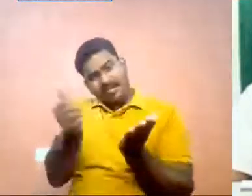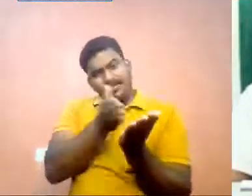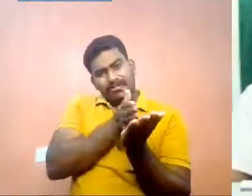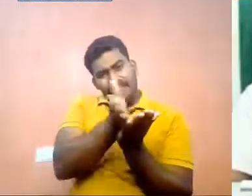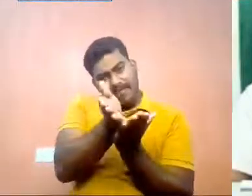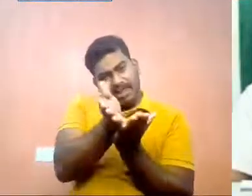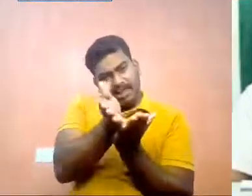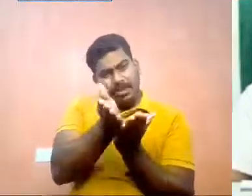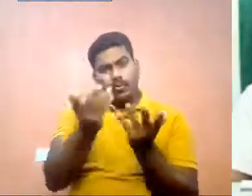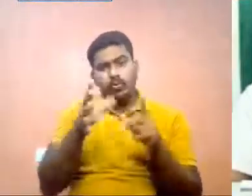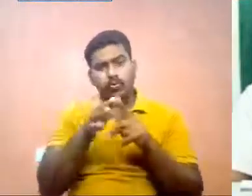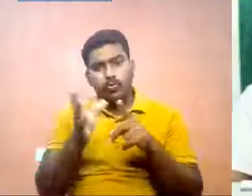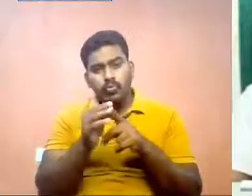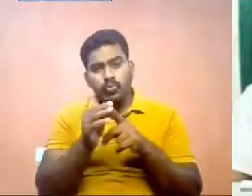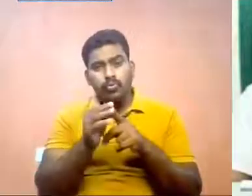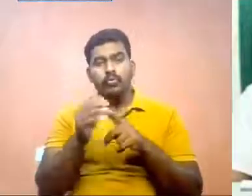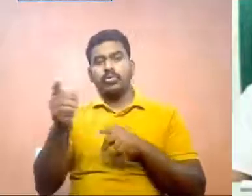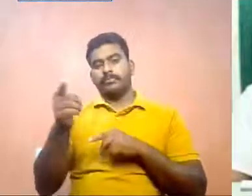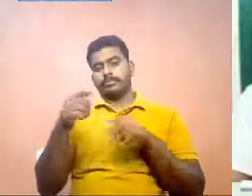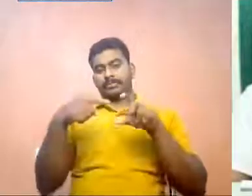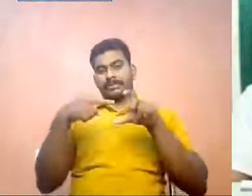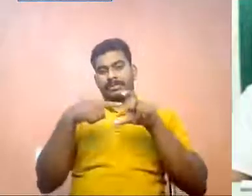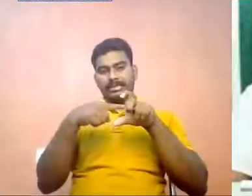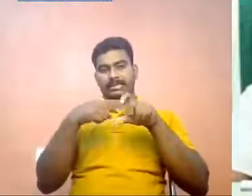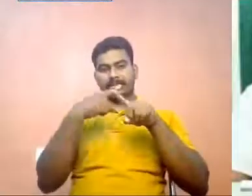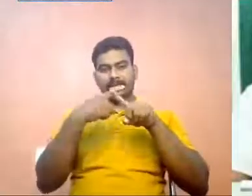പരിശോധിക്കാനും എക്സൈസ് വകുപ്പിനോട് പറഞ്ഞിട്ടുണ്ട്.